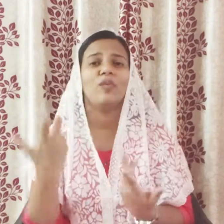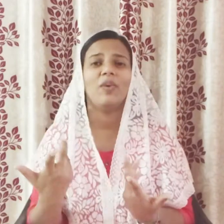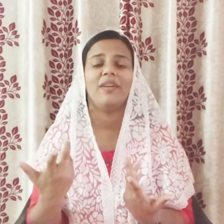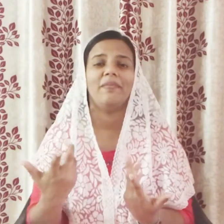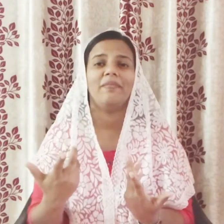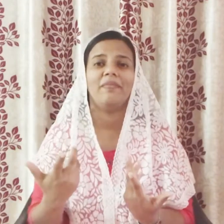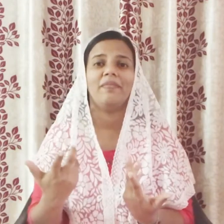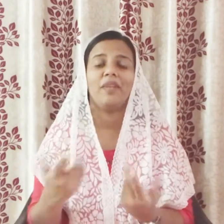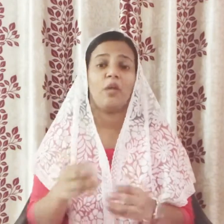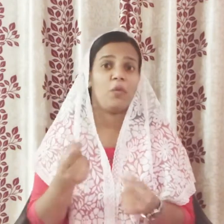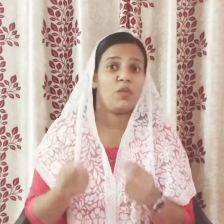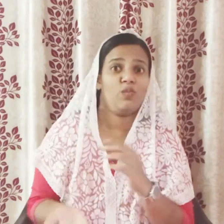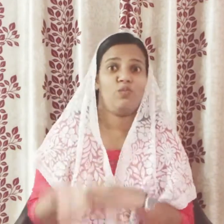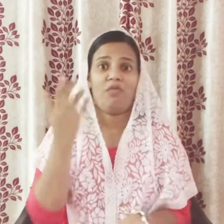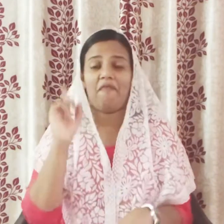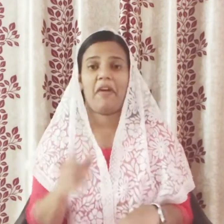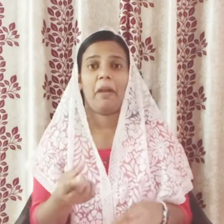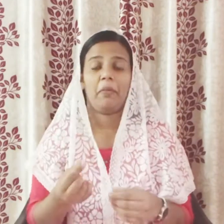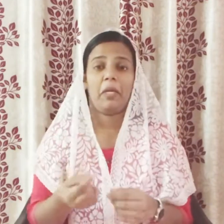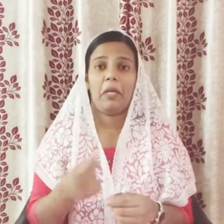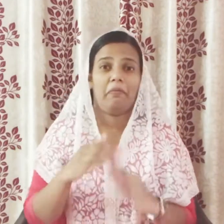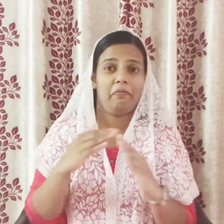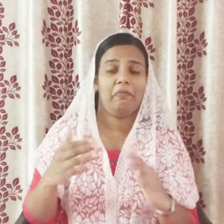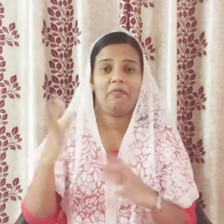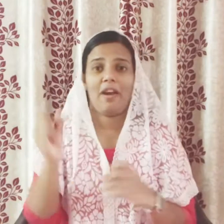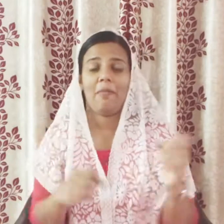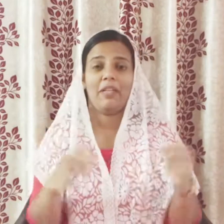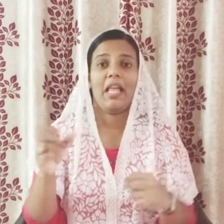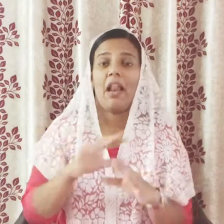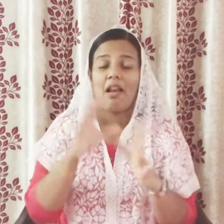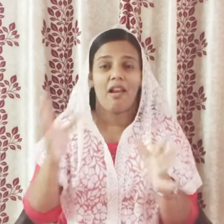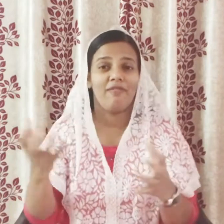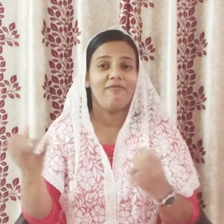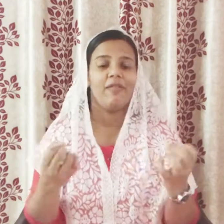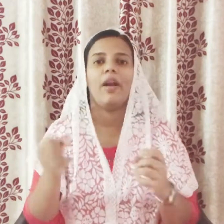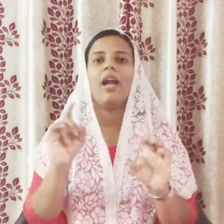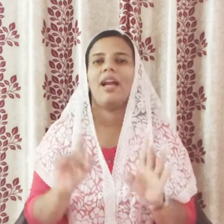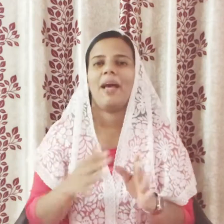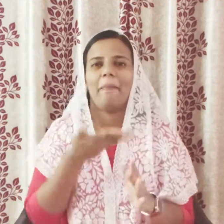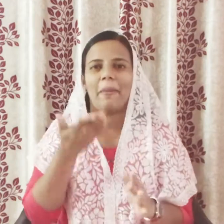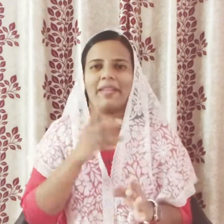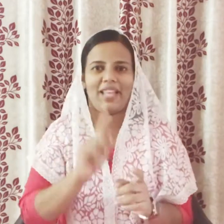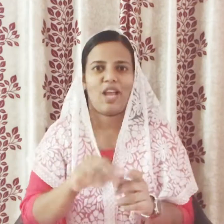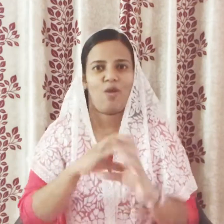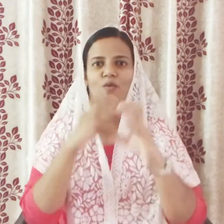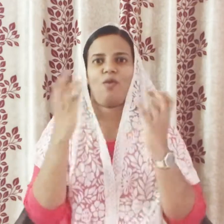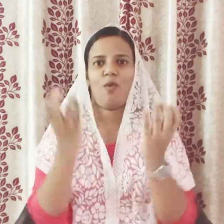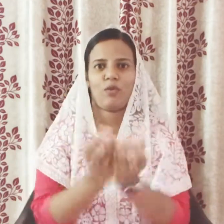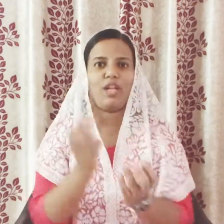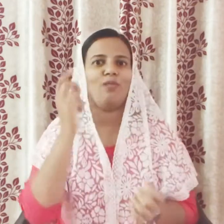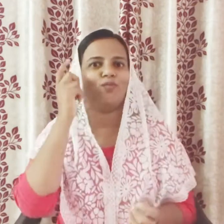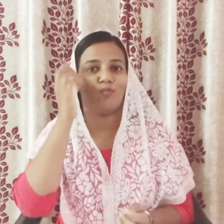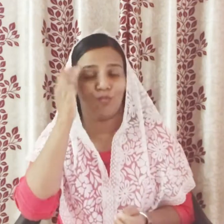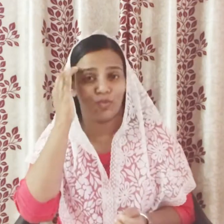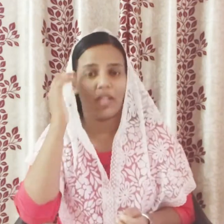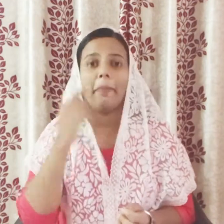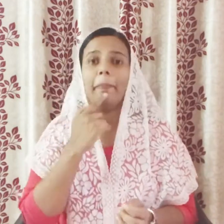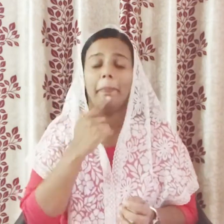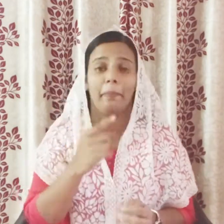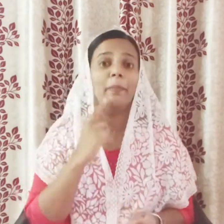നമ്മൾ കൂടുതൽ പണമുണ്ടാക്കണം, കൂടുതൽ പ്രോപ്പർട്ടി സമ്പാദിക്കണം, കൂടുതൽ അങ്ങനെ ചെയ്യണം ഇങ്ങനെ ചെയ്യണം എന്ന് ലോകത്തിലുള്ള ബുദ്ധി പറയുമ്പോൾ ഇവിടെ